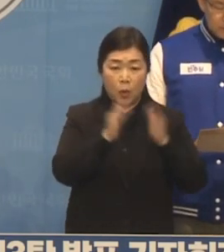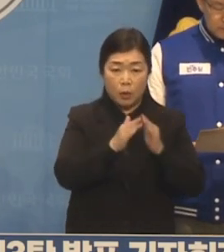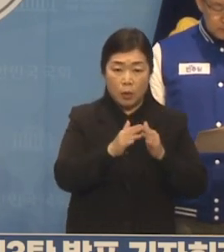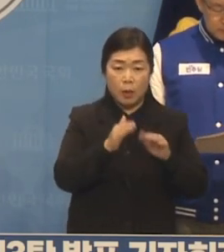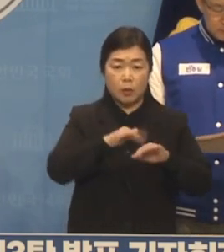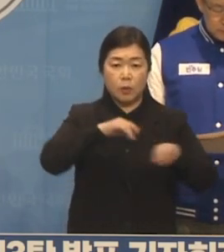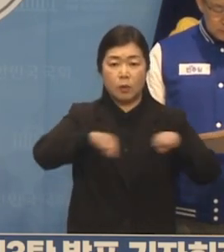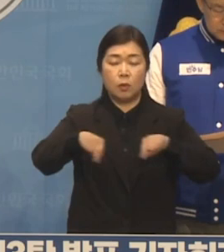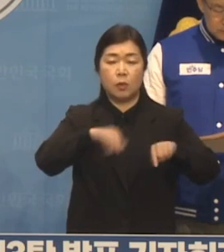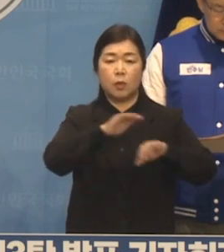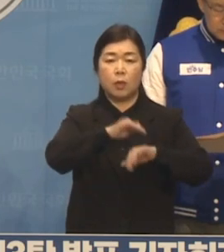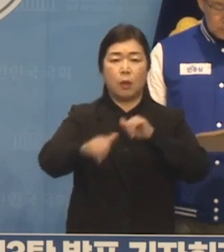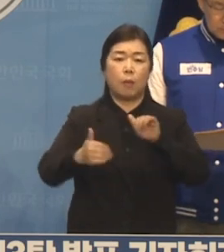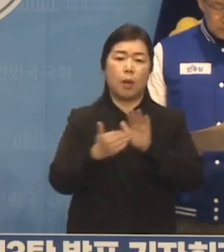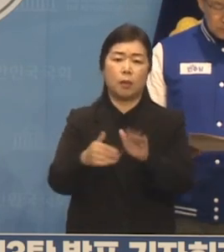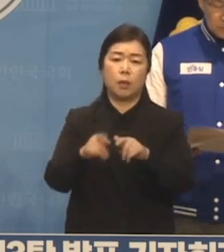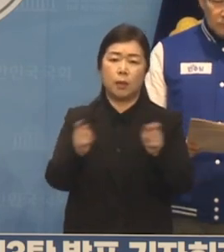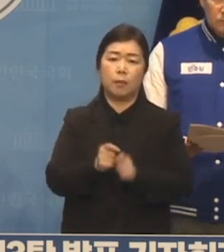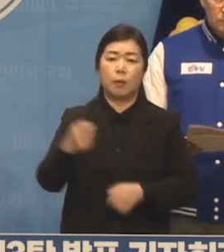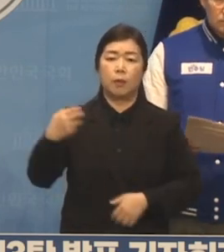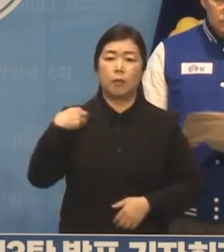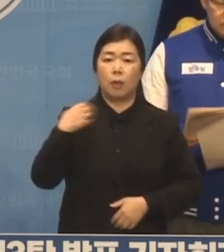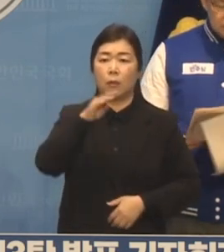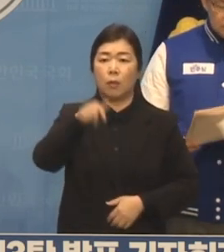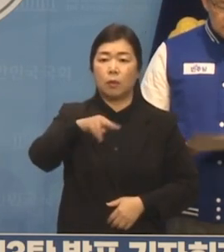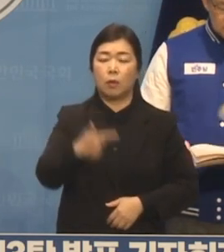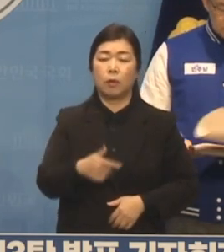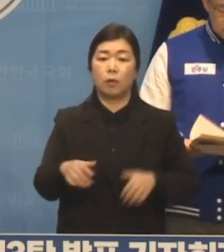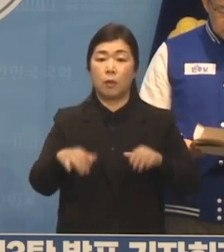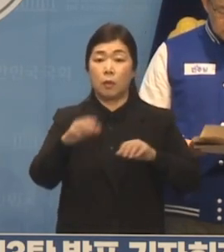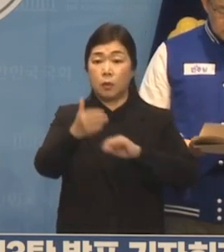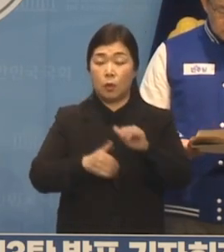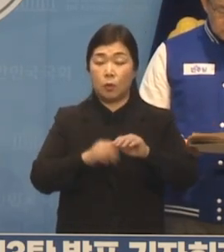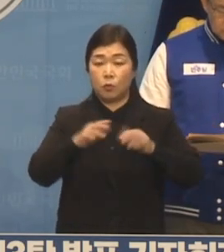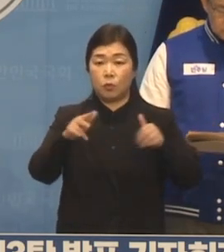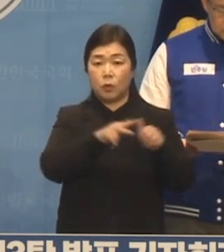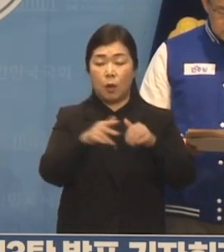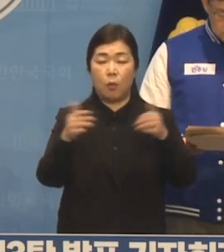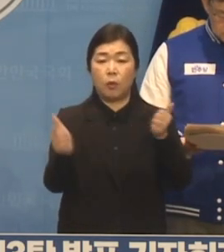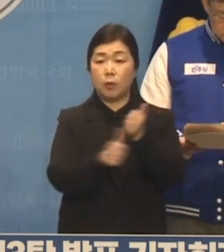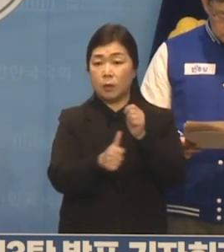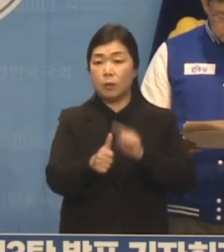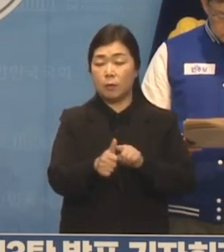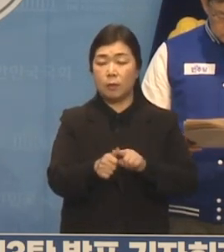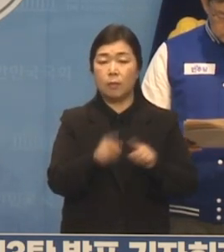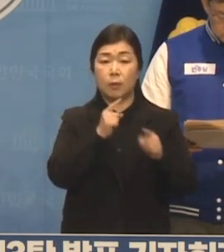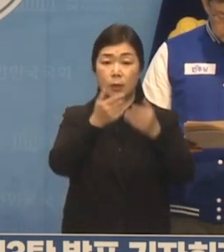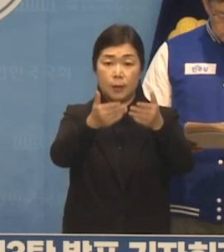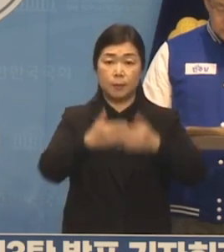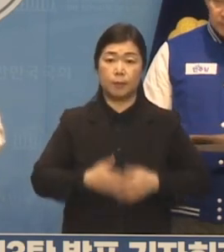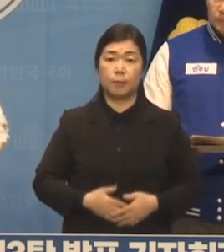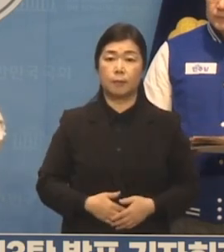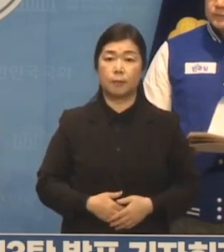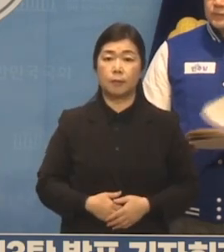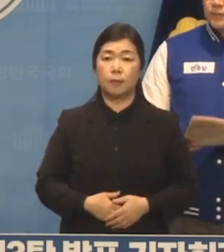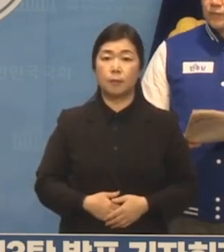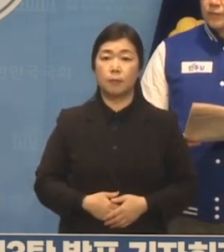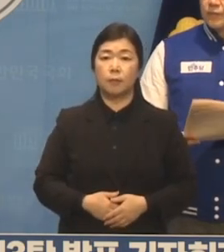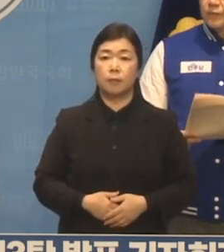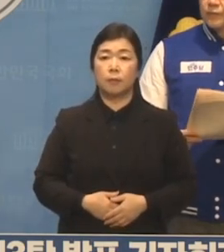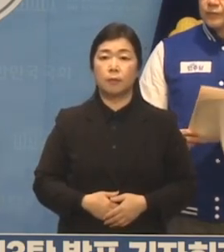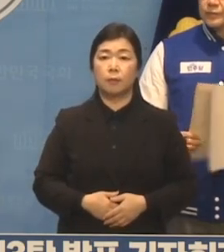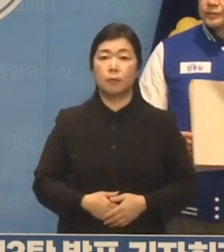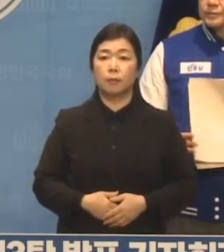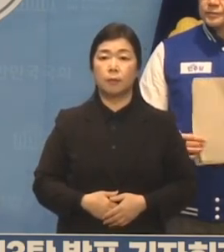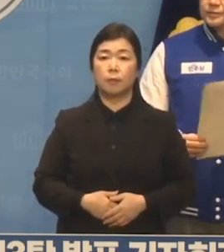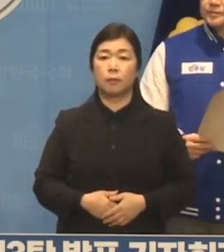정치개혁 감시팀장을 맡고 있는 박선원 전 국정원 제1차장께서 국정원 개혁 방안에 대해서 말씀 주시겠습니다.